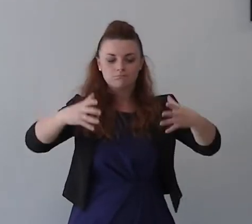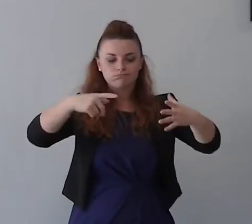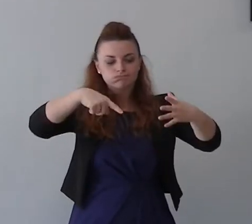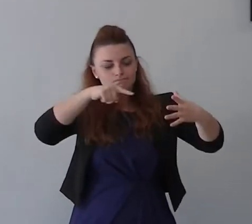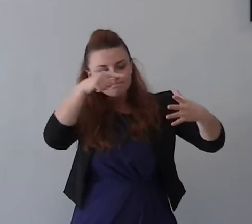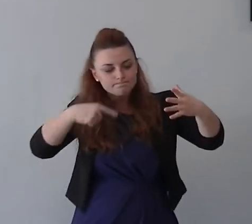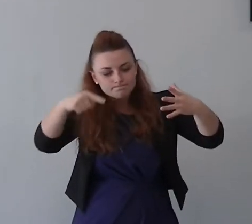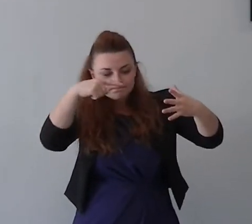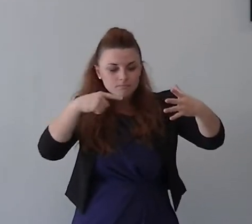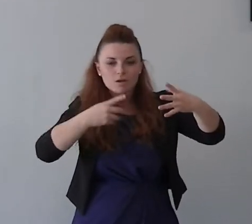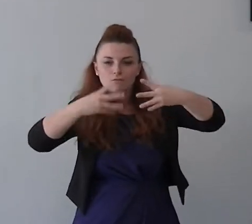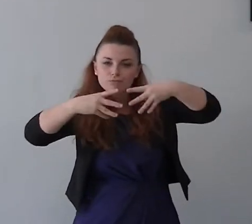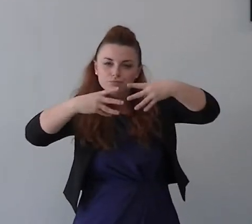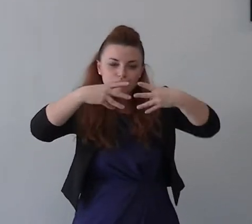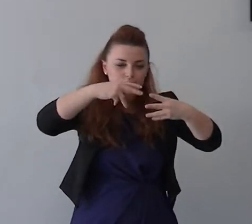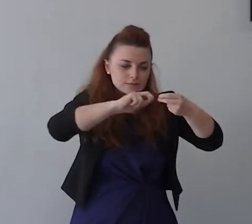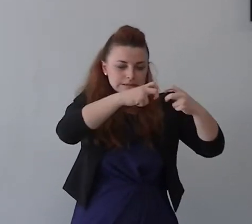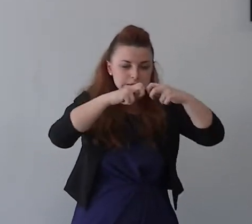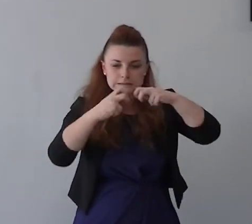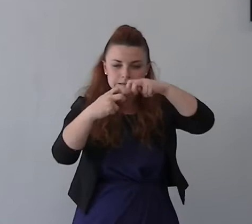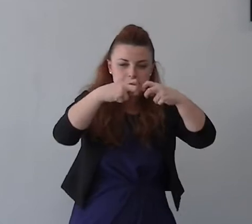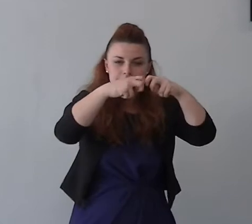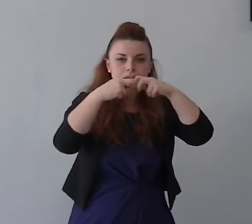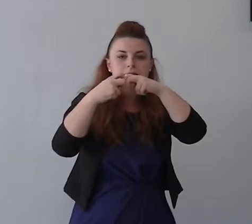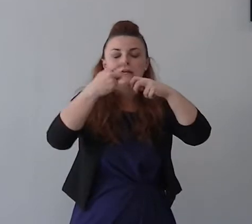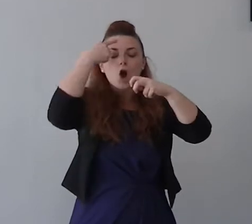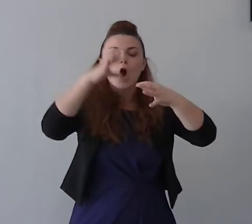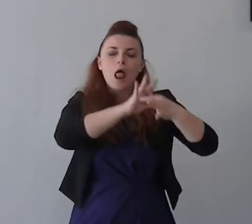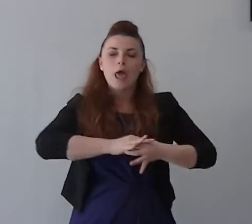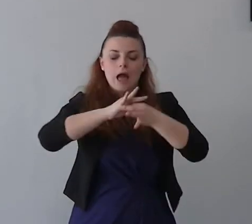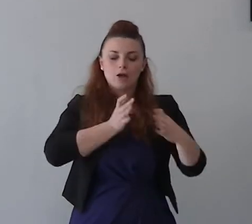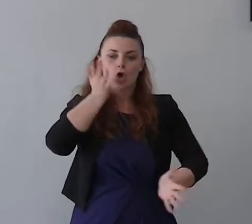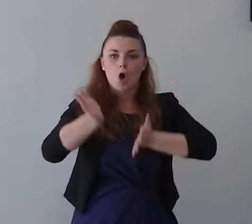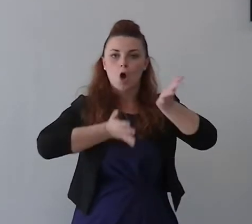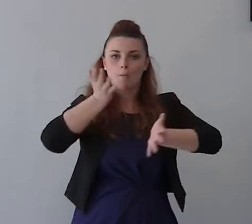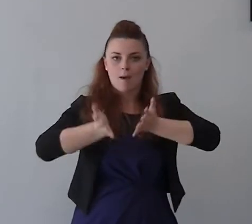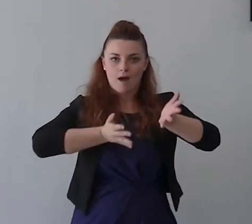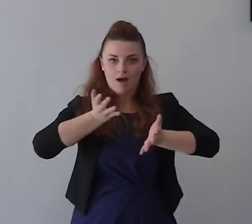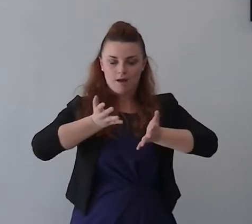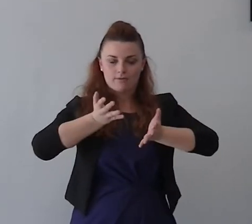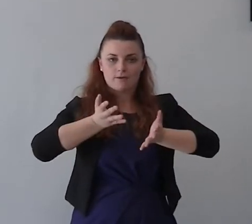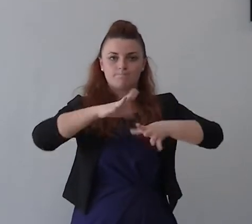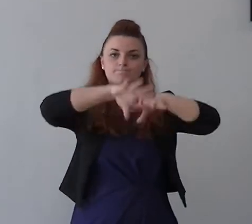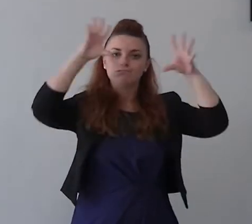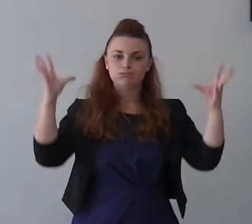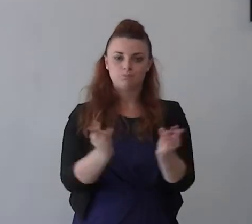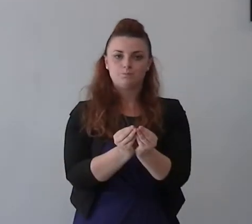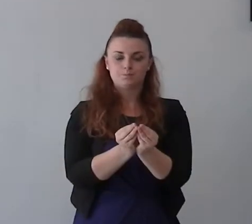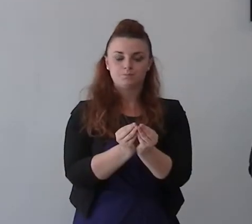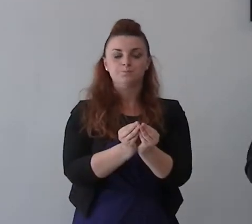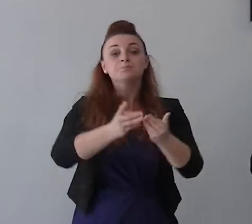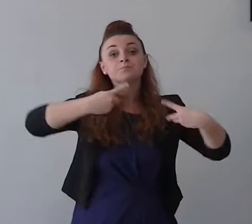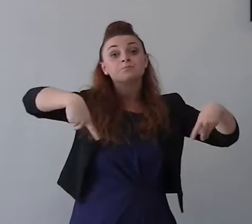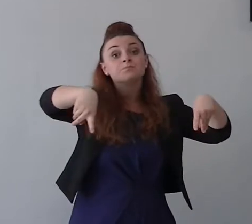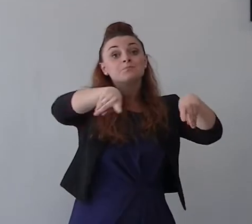noto il nostro cervello, la nostra intelligenza, le nostre mani, tutto quanto viene collegato con un segno. Noi